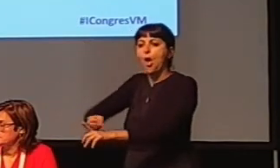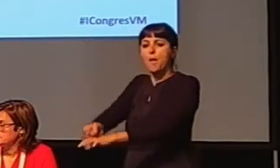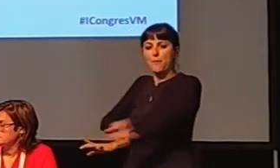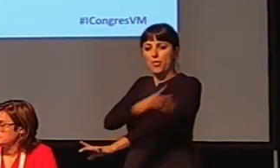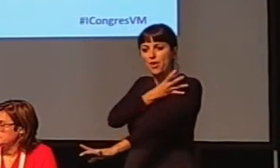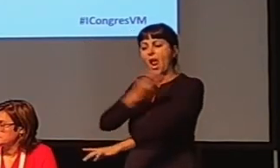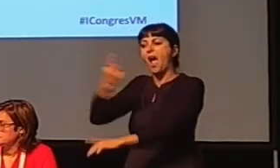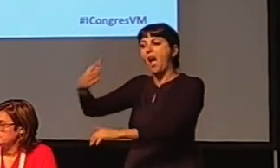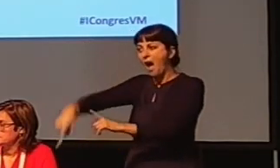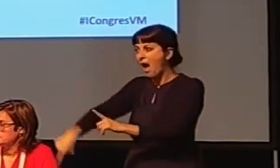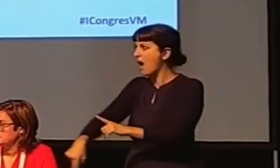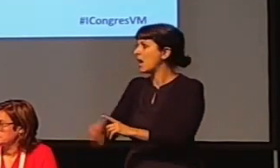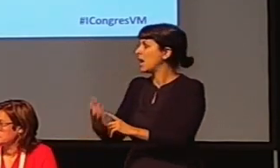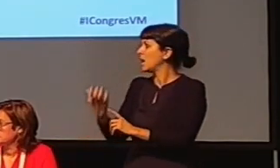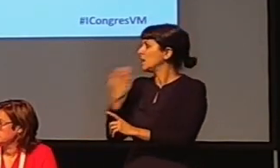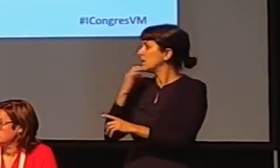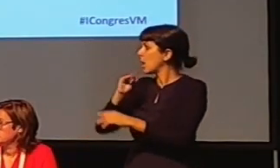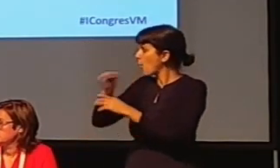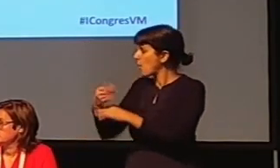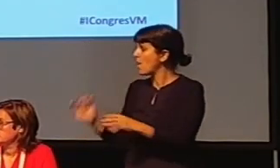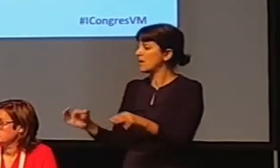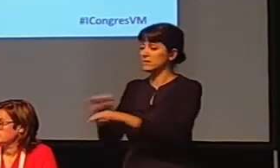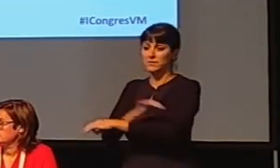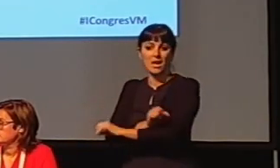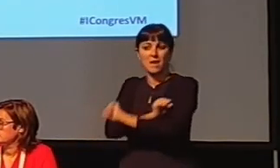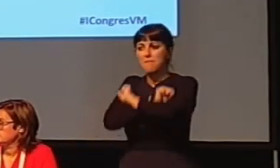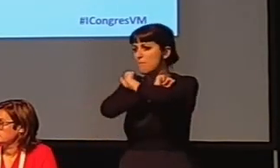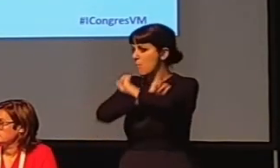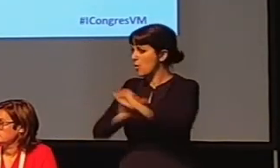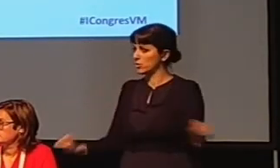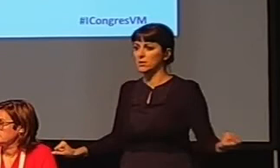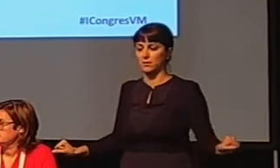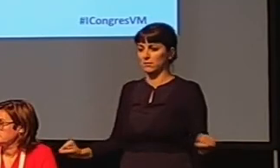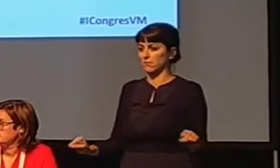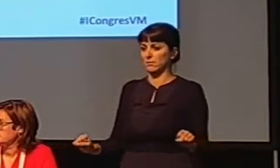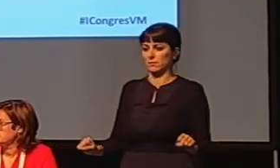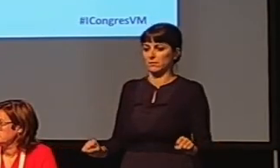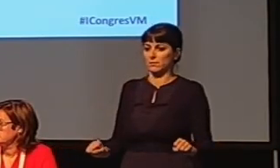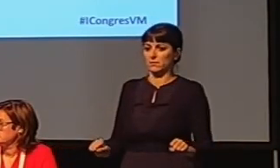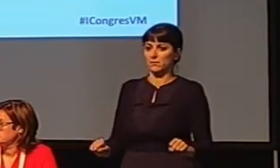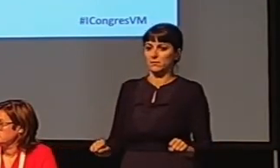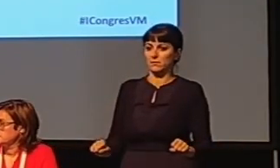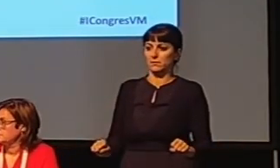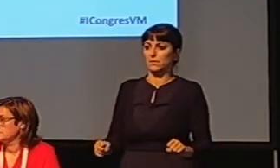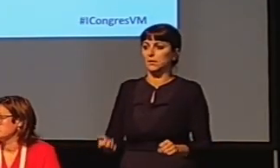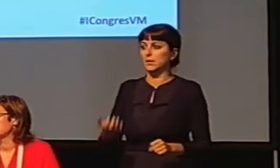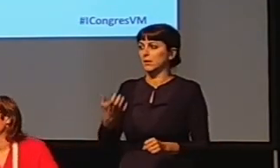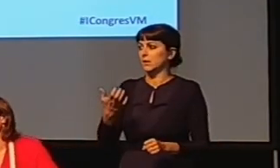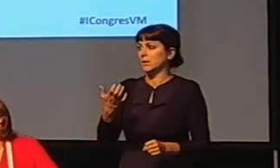escoltar-les i acollir-les, no anirem enlloc. No anirem enlloc si a les tardes no hi ha serveis.